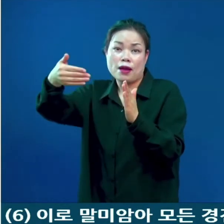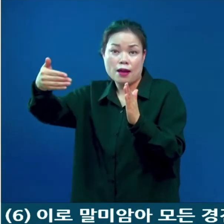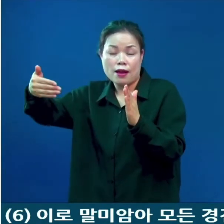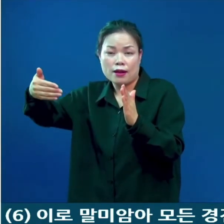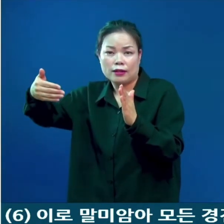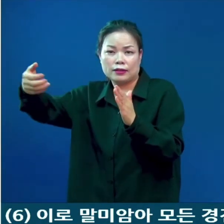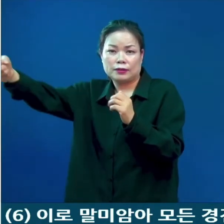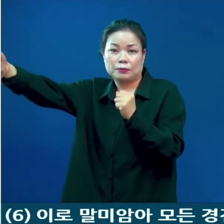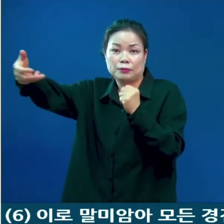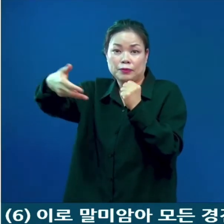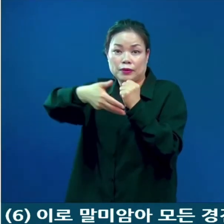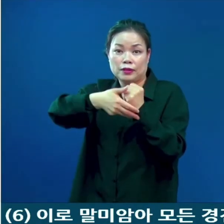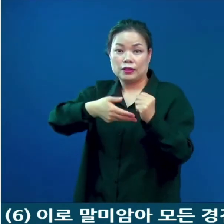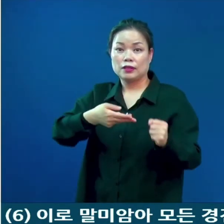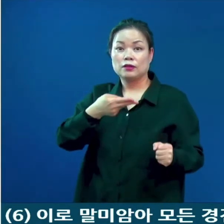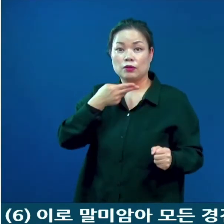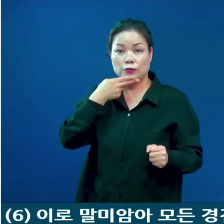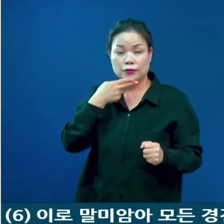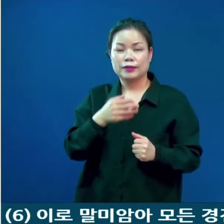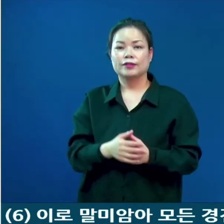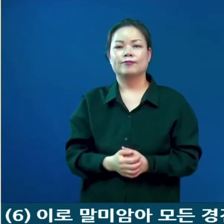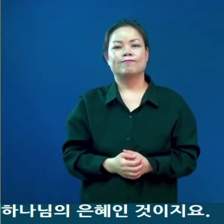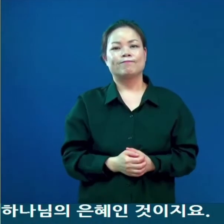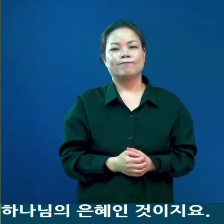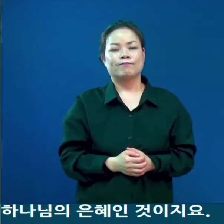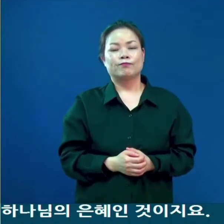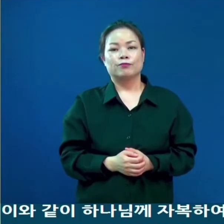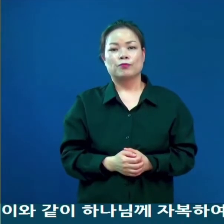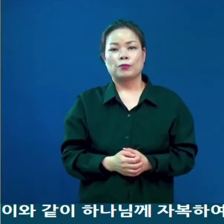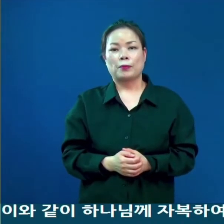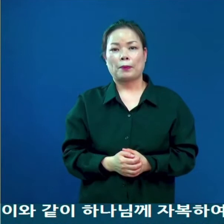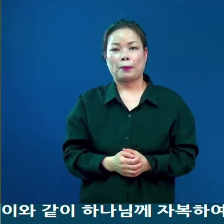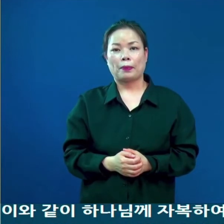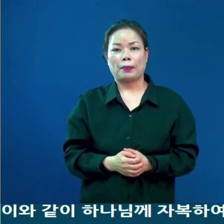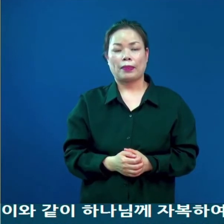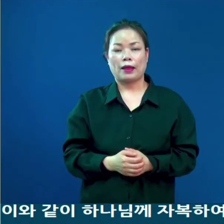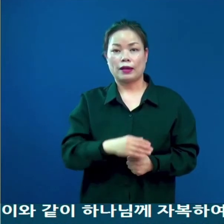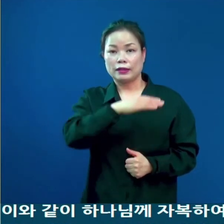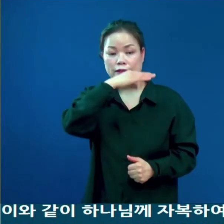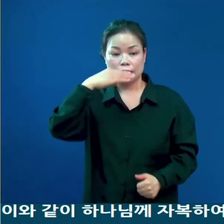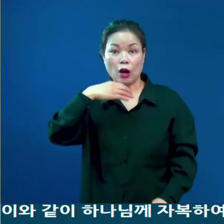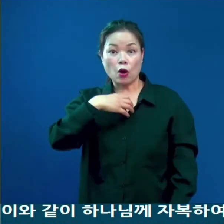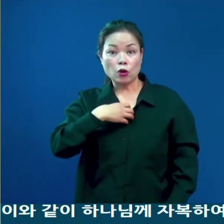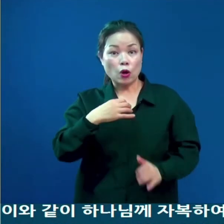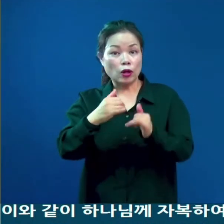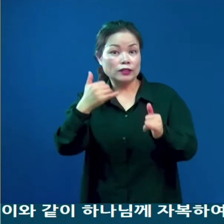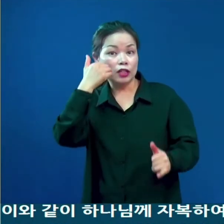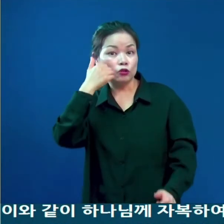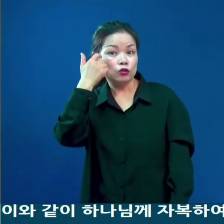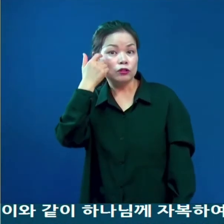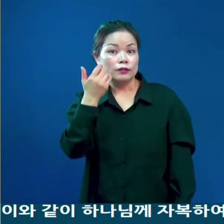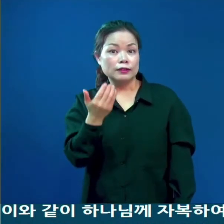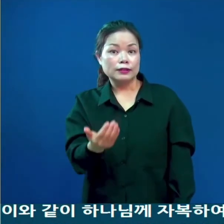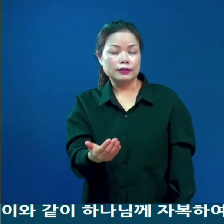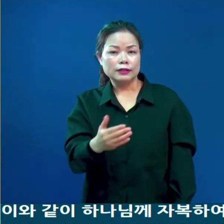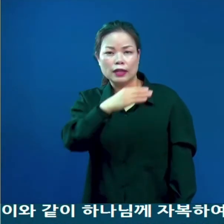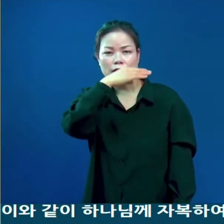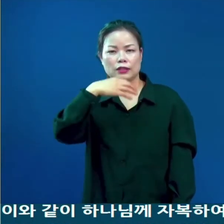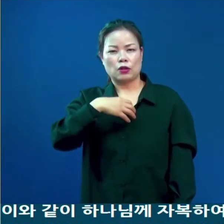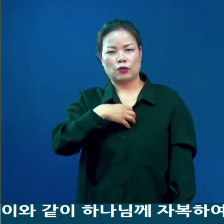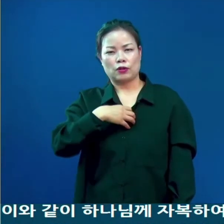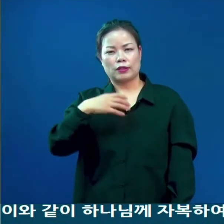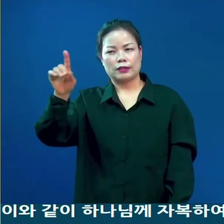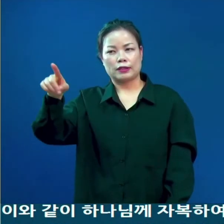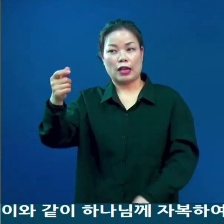그에게 미치지 못하리이다. 자, 여기 경건한 자가 누구예요? 이 경건한 자는